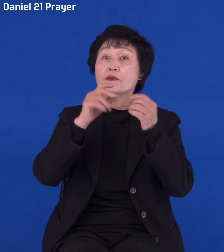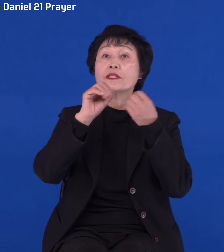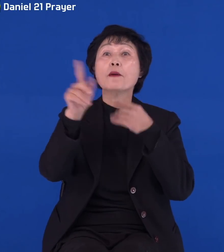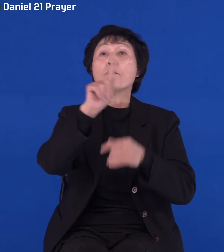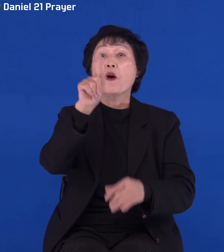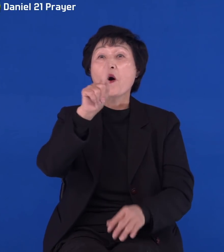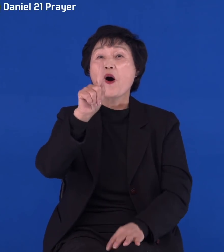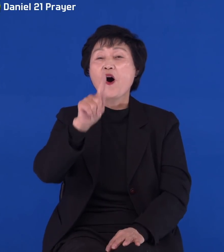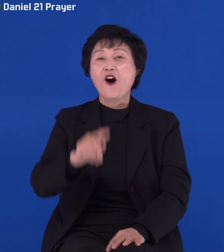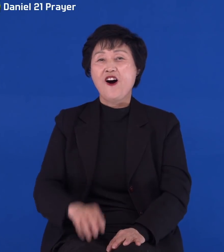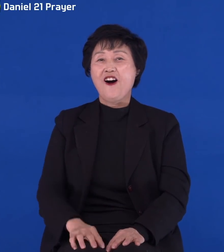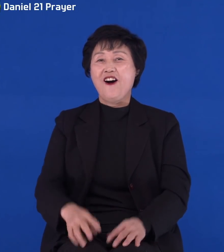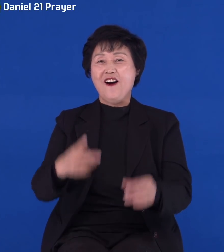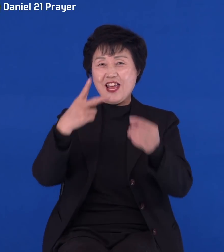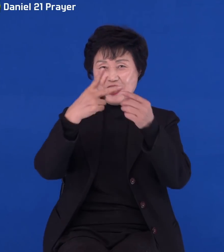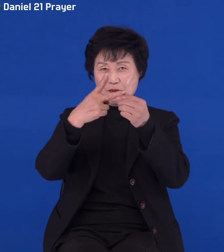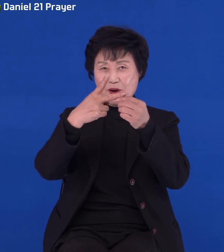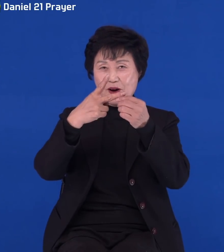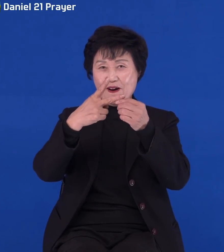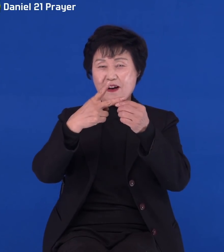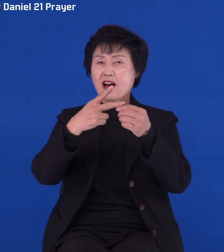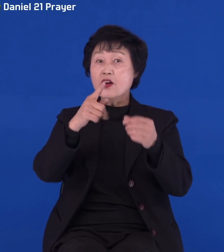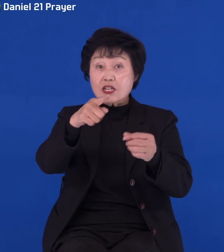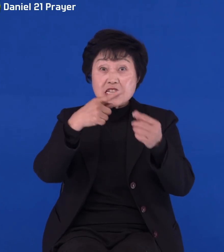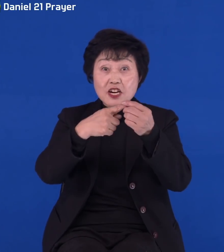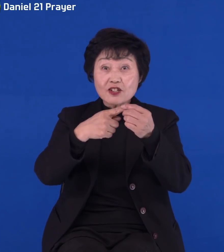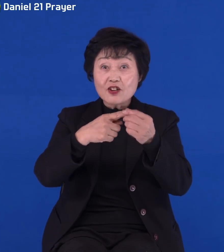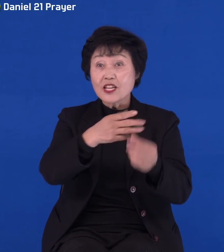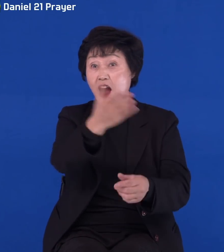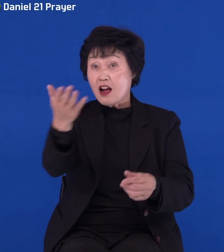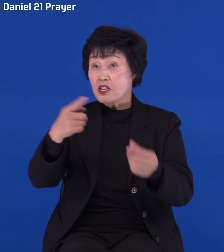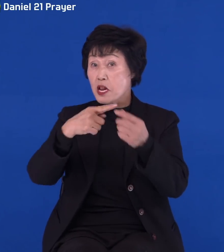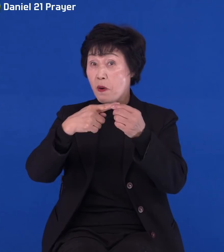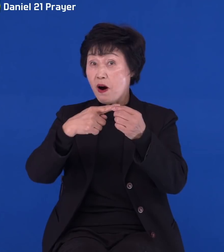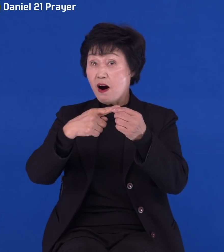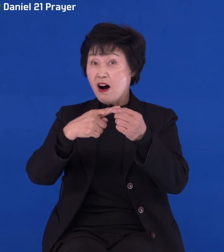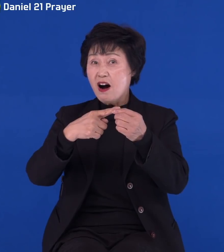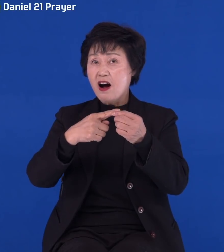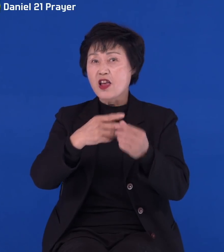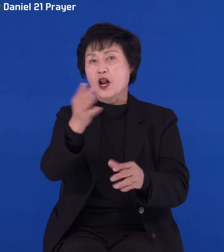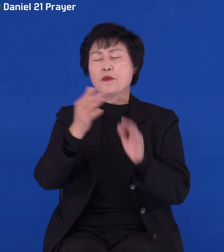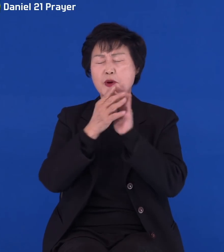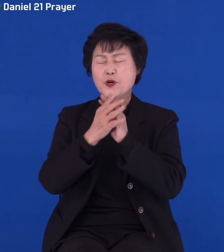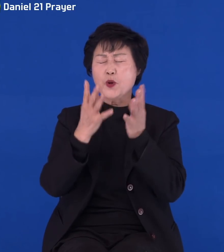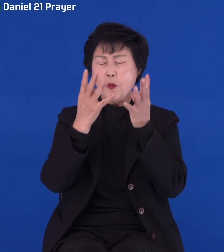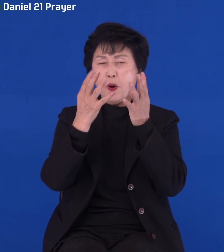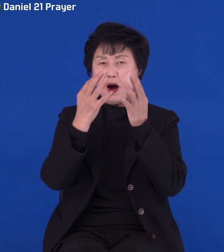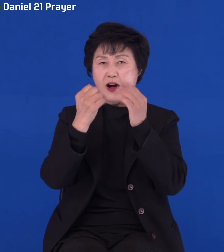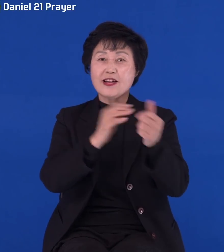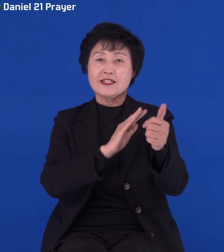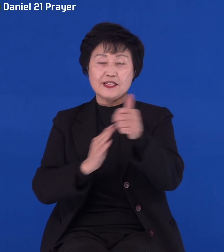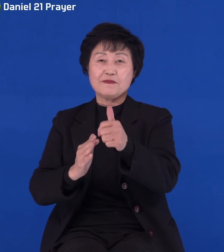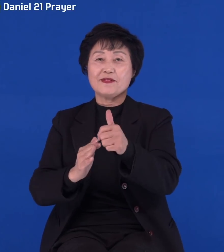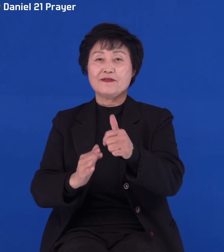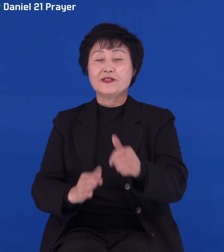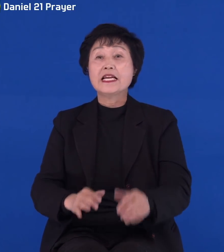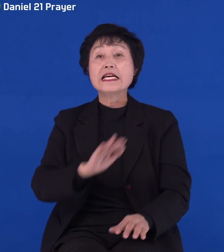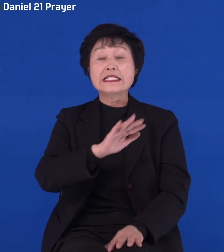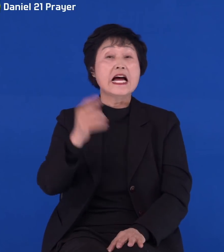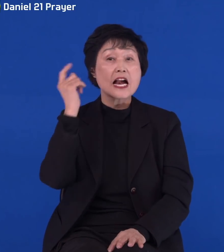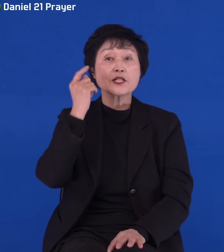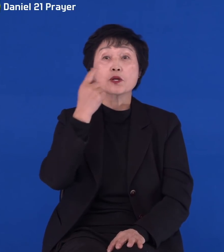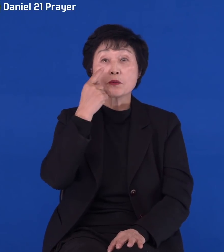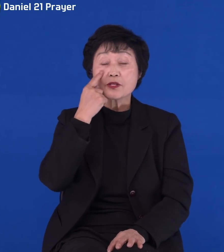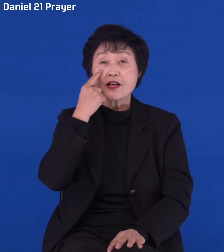완악한 사람들이 많이 있군요. 지금 이 영이 열려야 돼요. 아직 여러분 기도 많이 할 것 같아요. 오늘 설교를 짧게 하고 내가 기도할 테니까 잘 들어보세요.